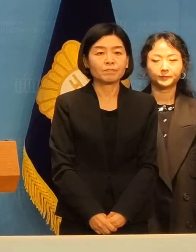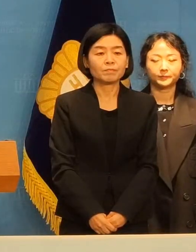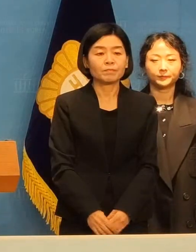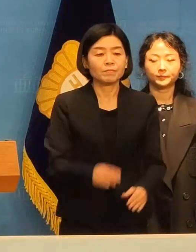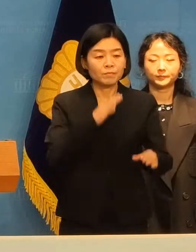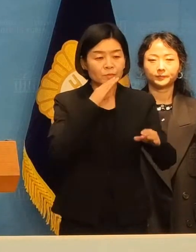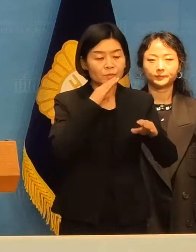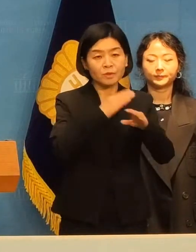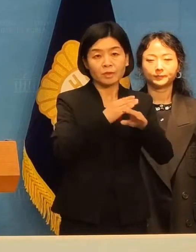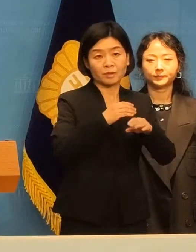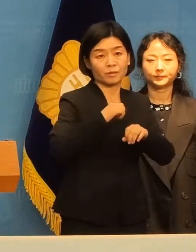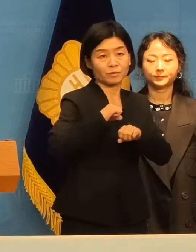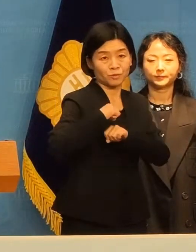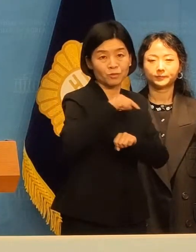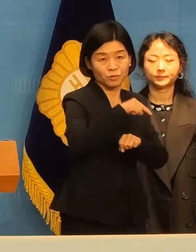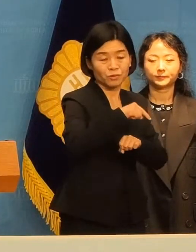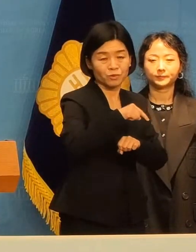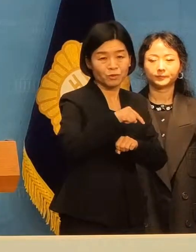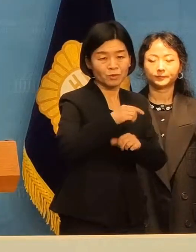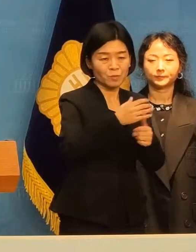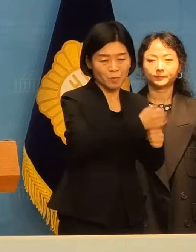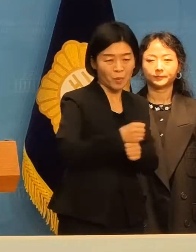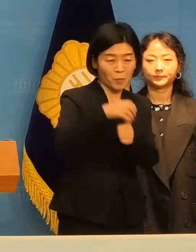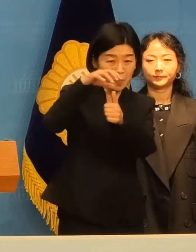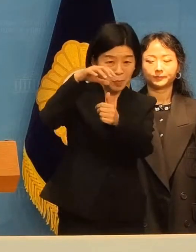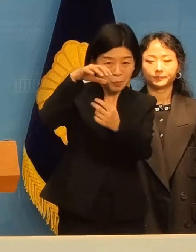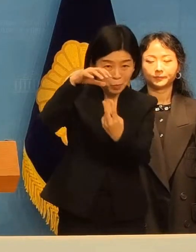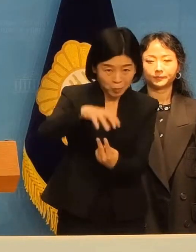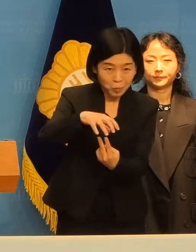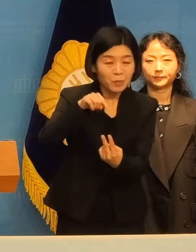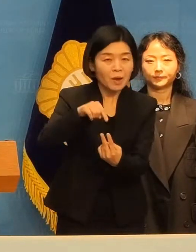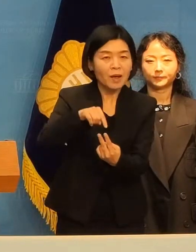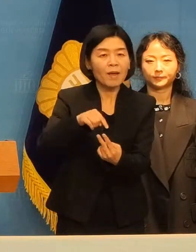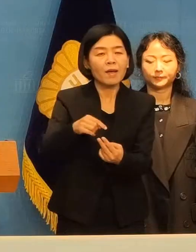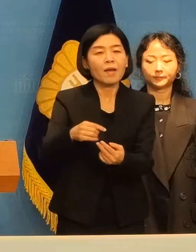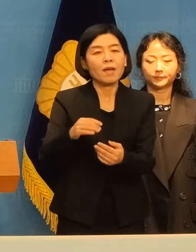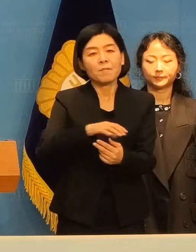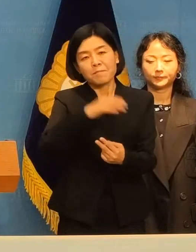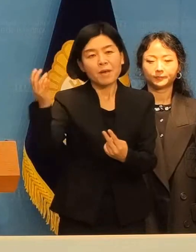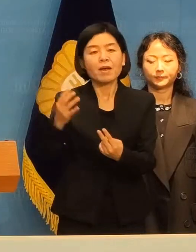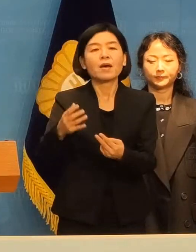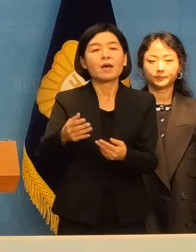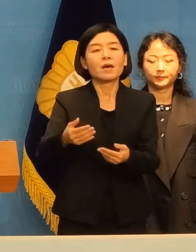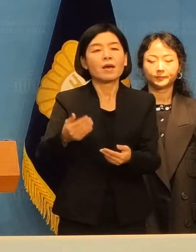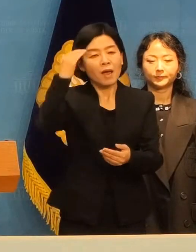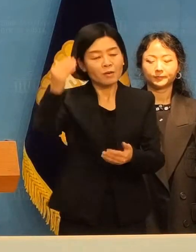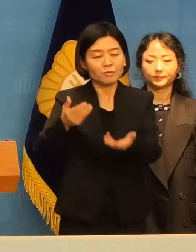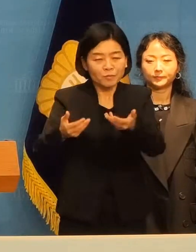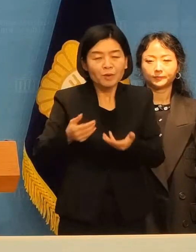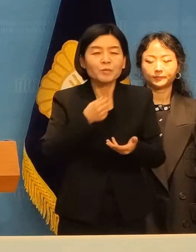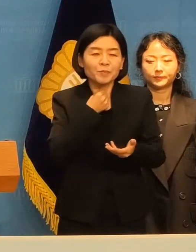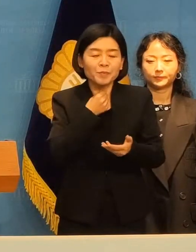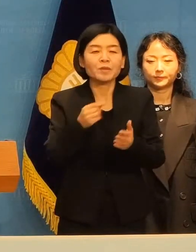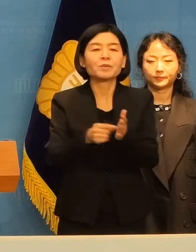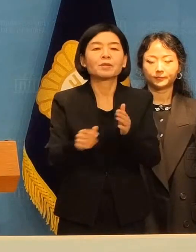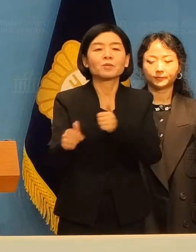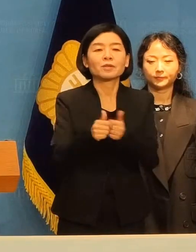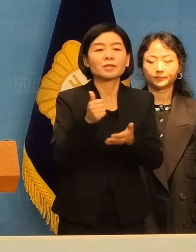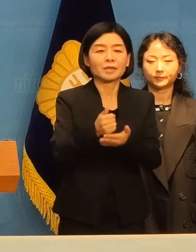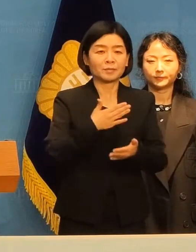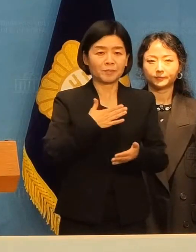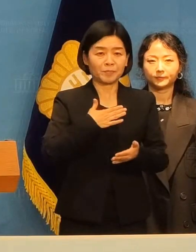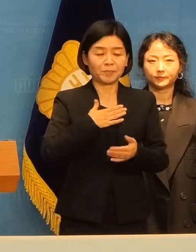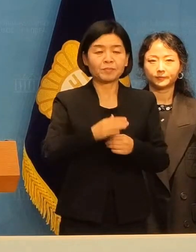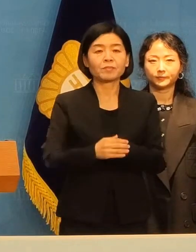북한군 자유송환 비상대책위원회 위원장 태영호입니다. 존경하는 국민 여러분, 오늘 우리는 역사